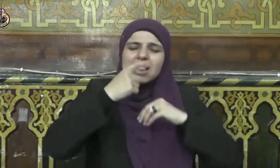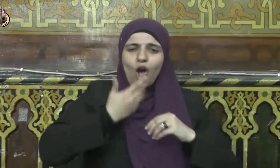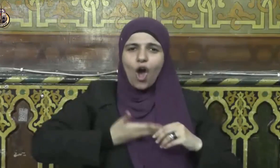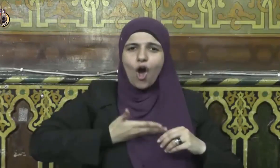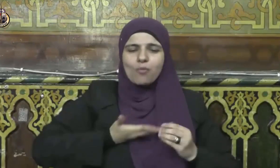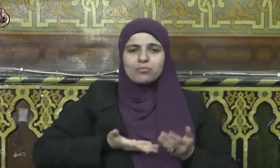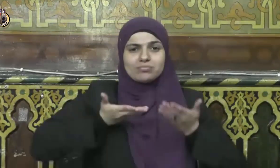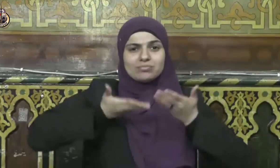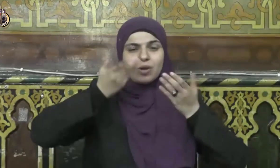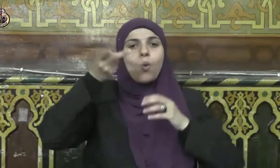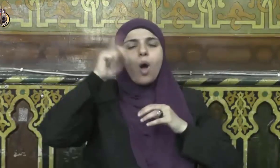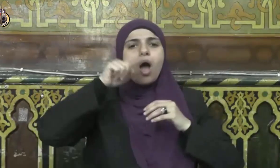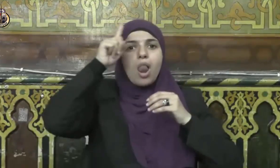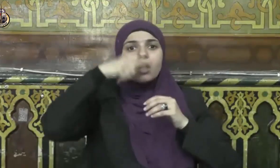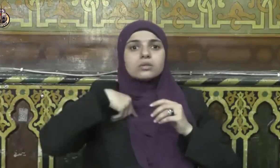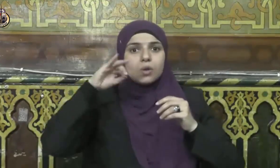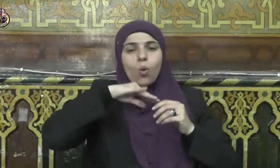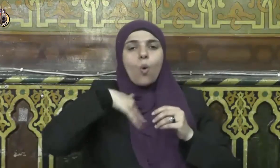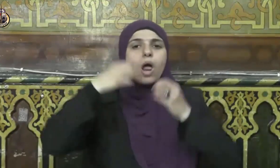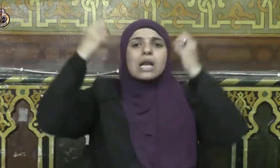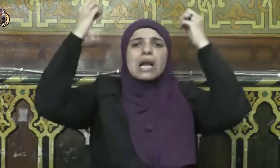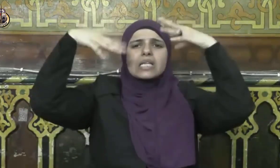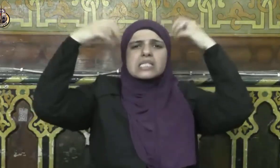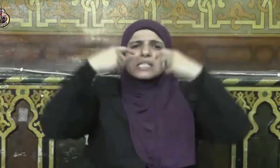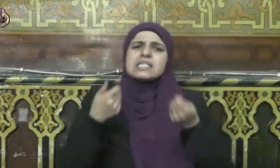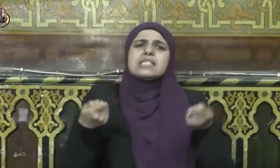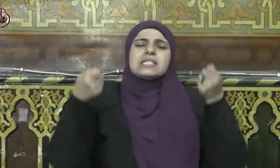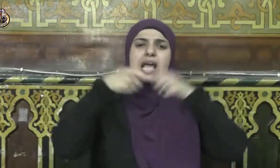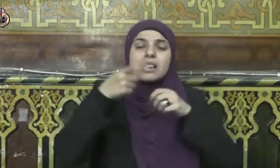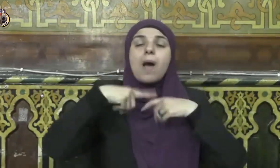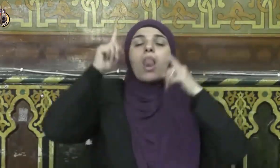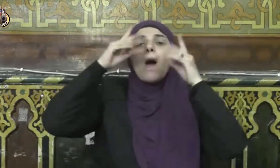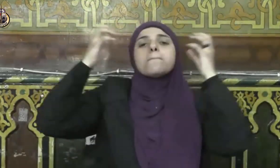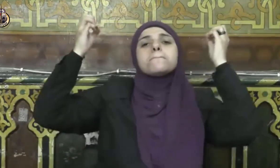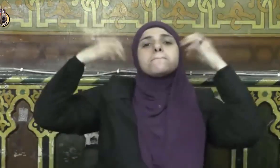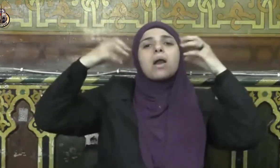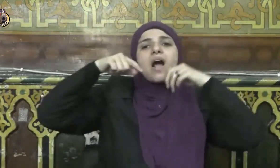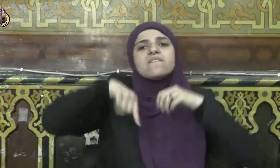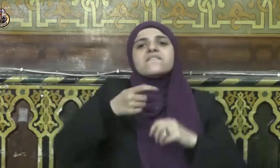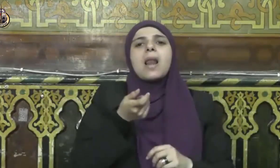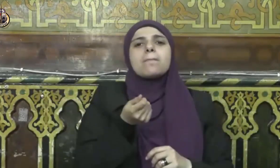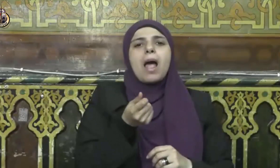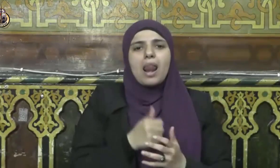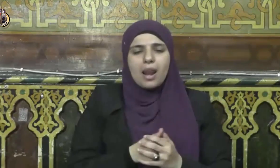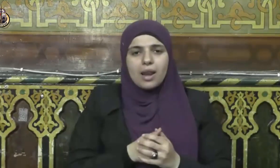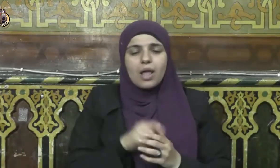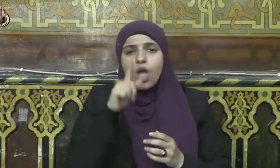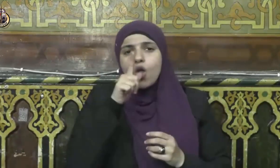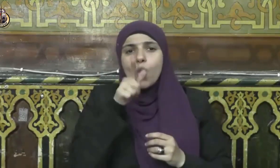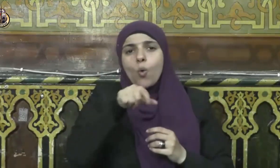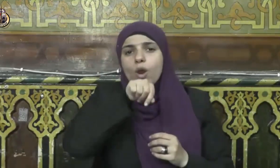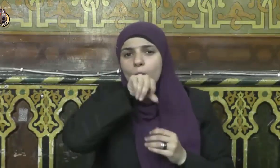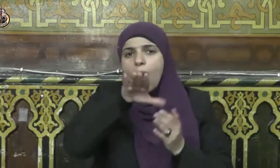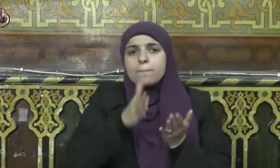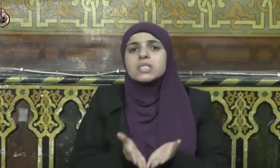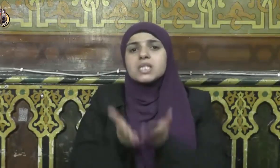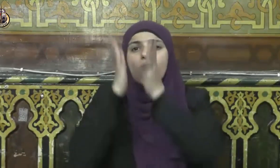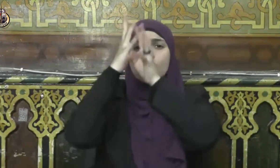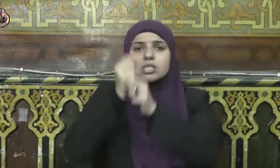في العمر، ويبسط الله بها في الرزق، ويبارك بها في المال. يقول نبينا صلى